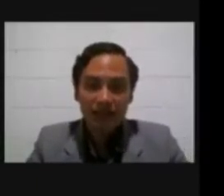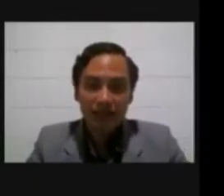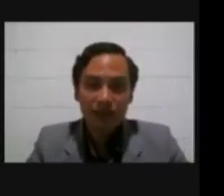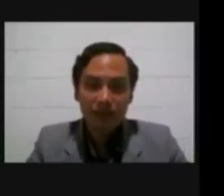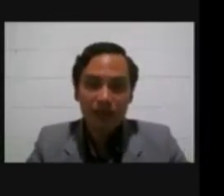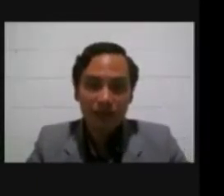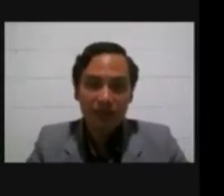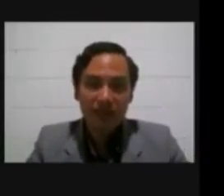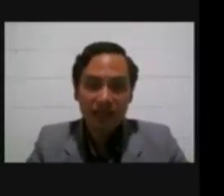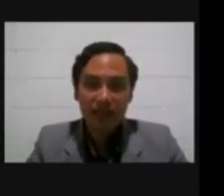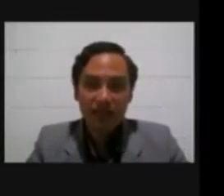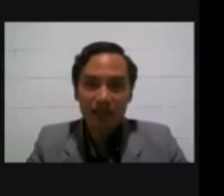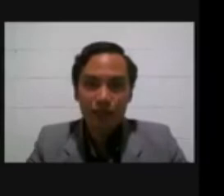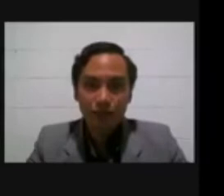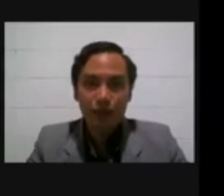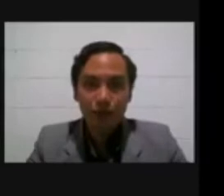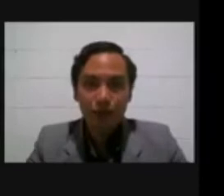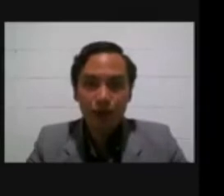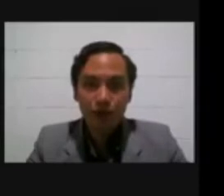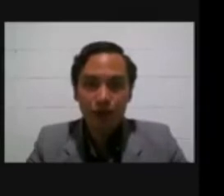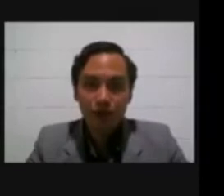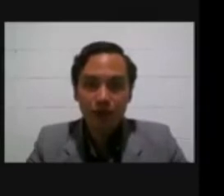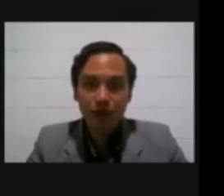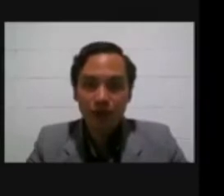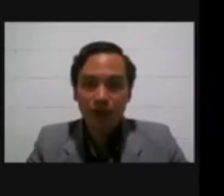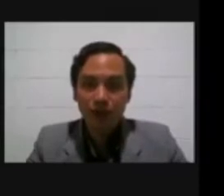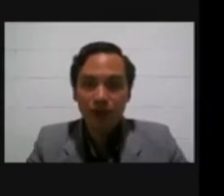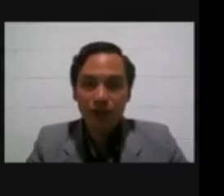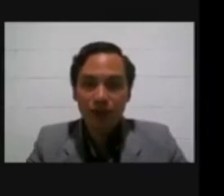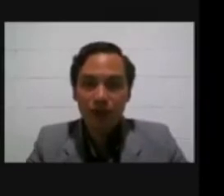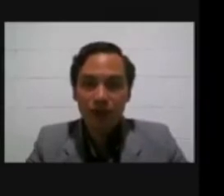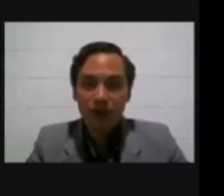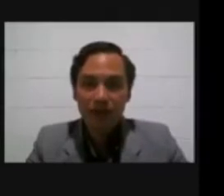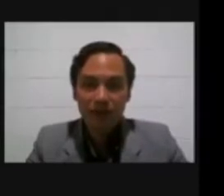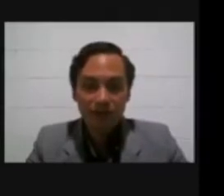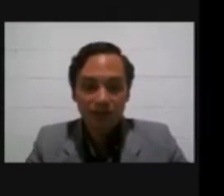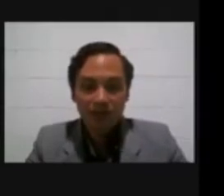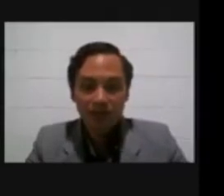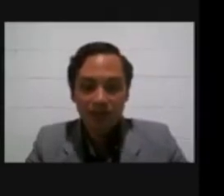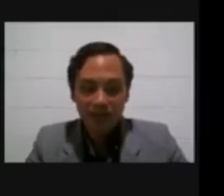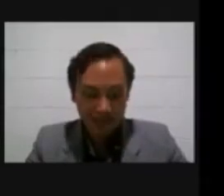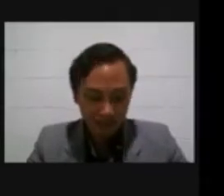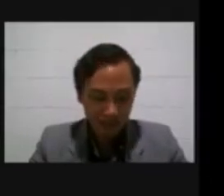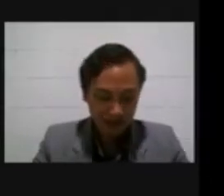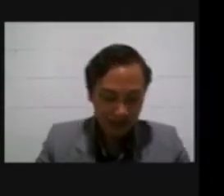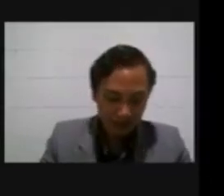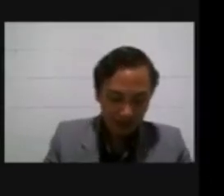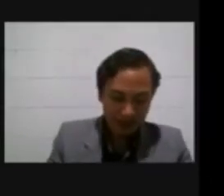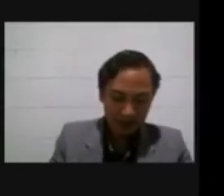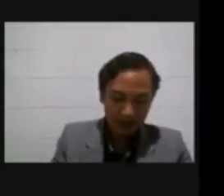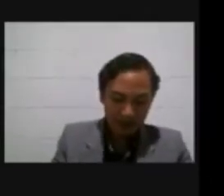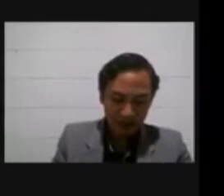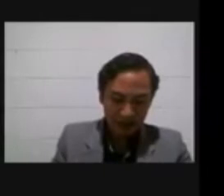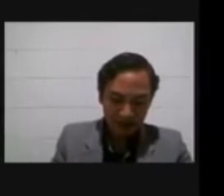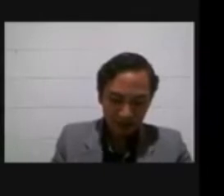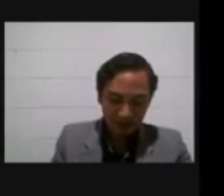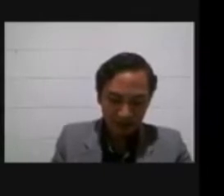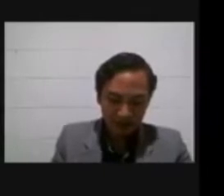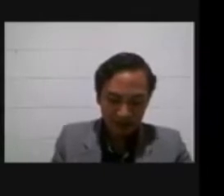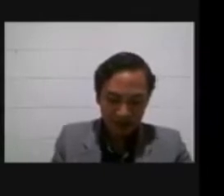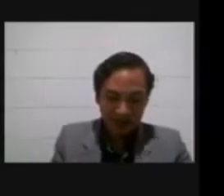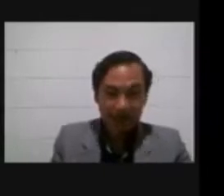Especial, personas especiales, sordomudos. Sí, sí. Vamos a ver si siguen participando